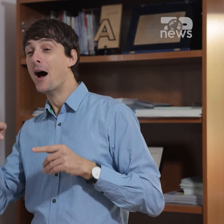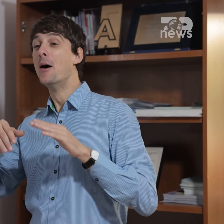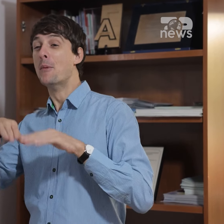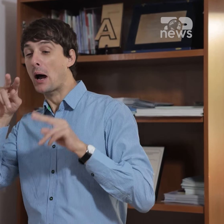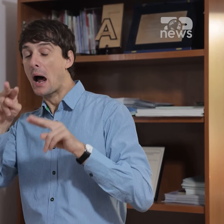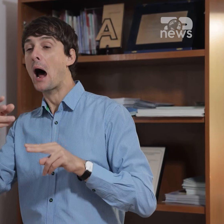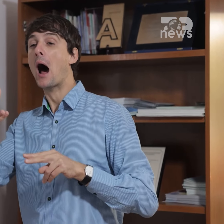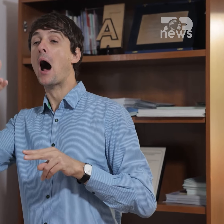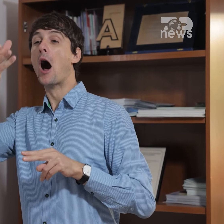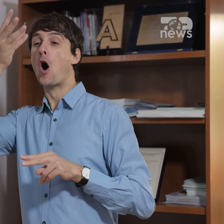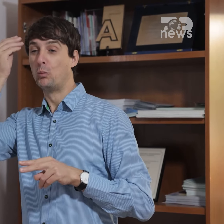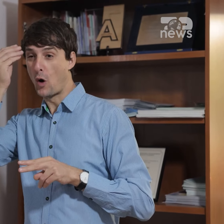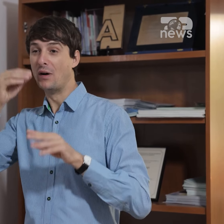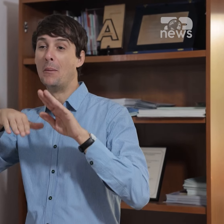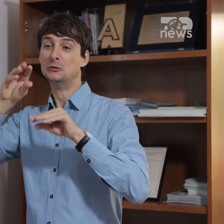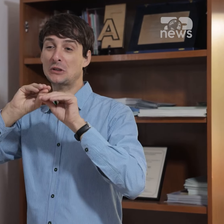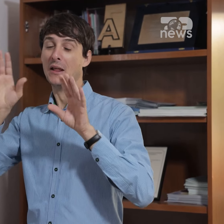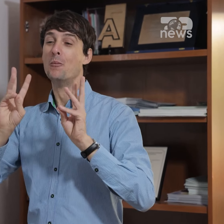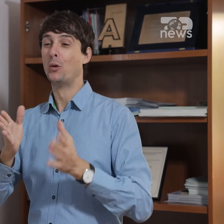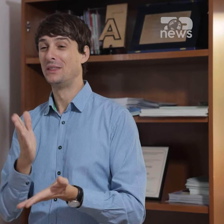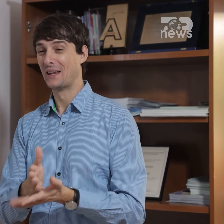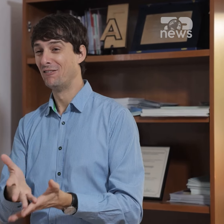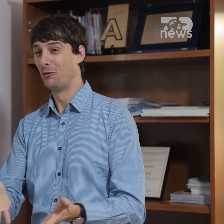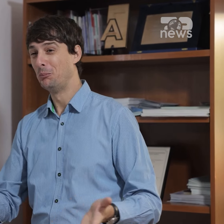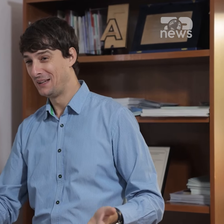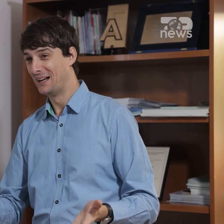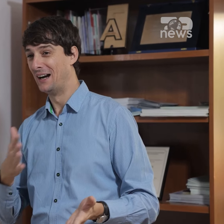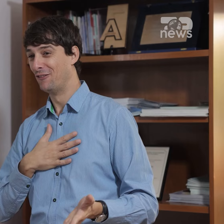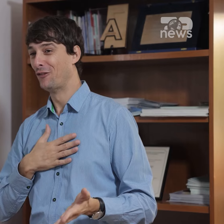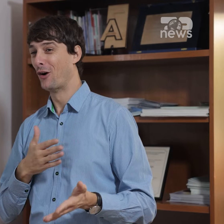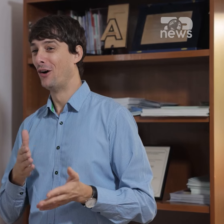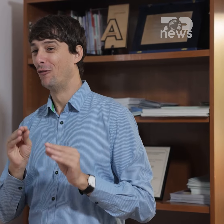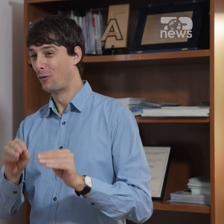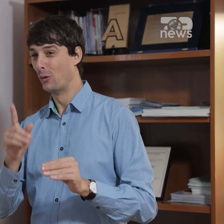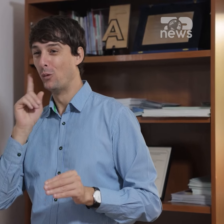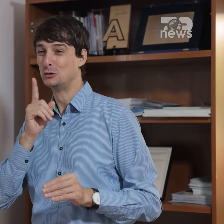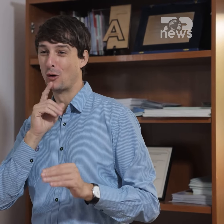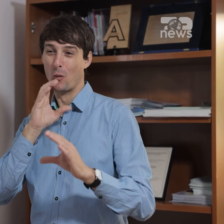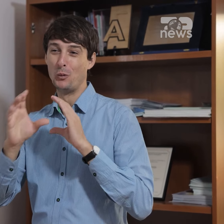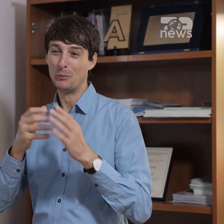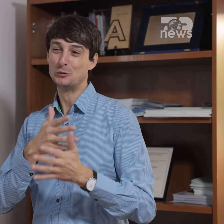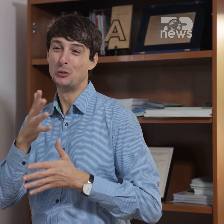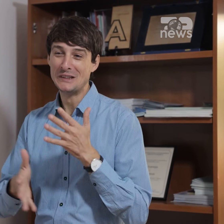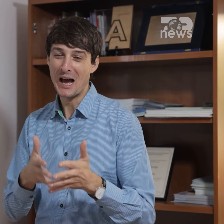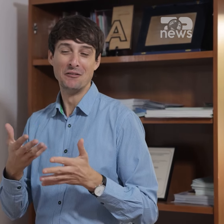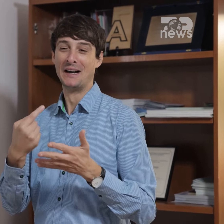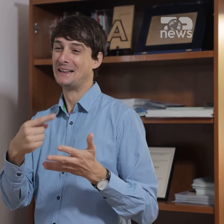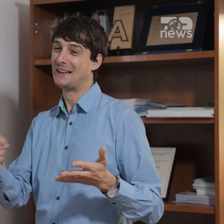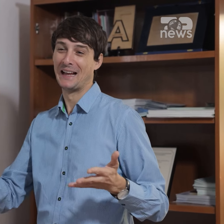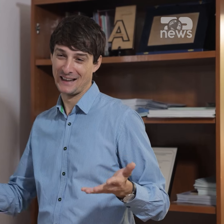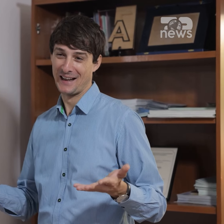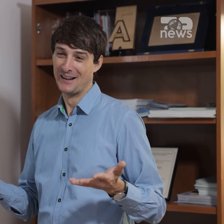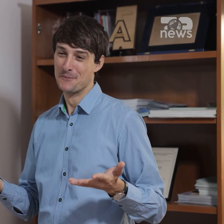këtë komunitet. Kështu që duhet të përfshihen dhe shpresoj që në të ardhmen të gjejmë bashkëpunimin e të gjithë